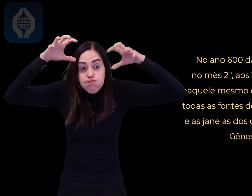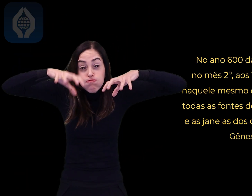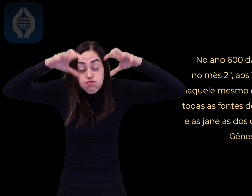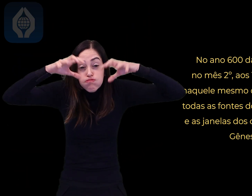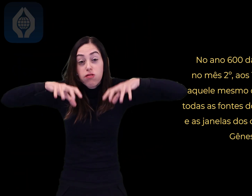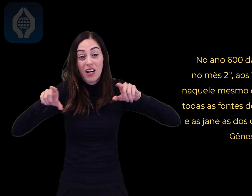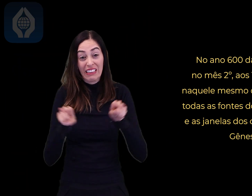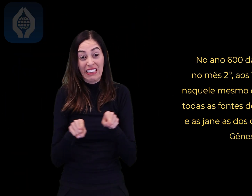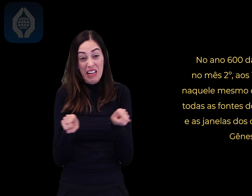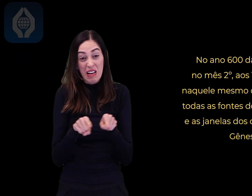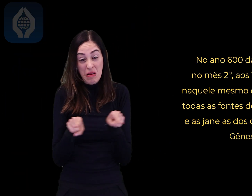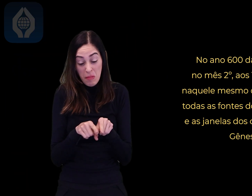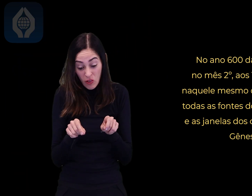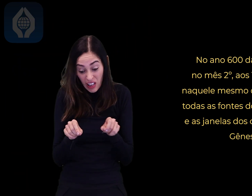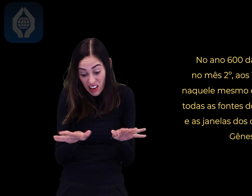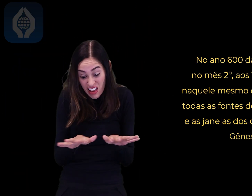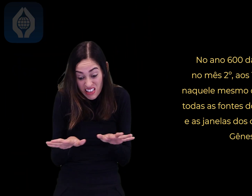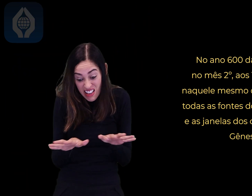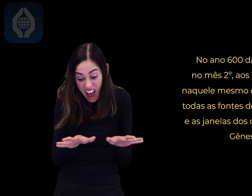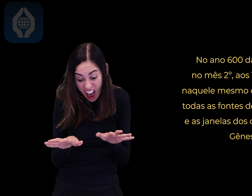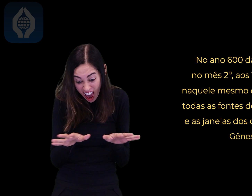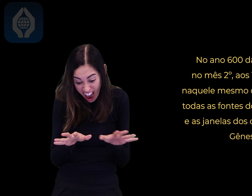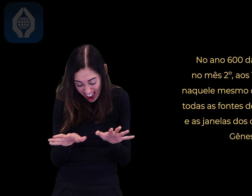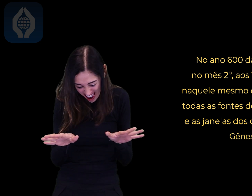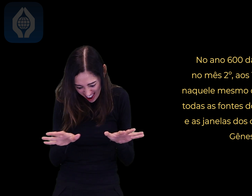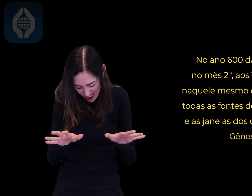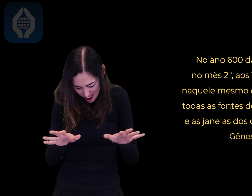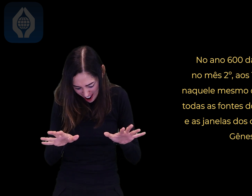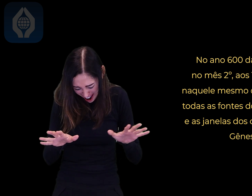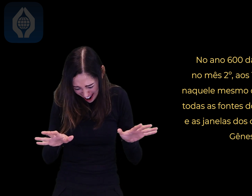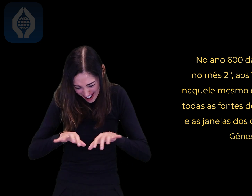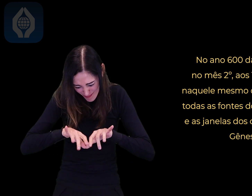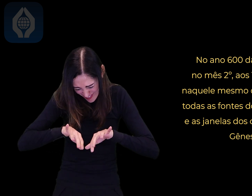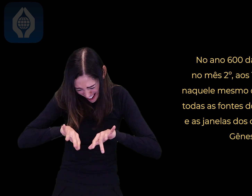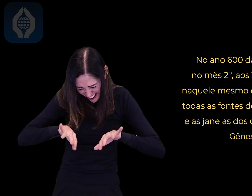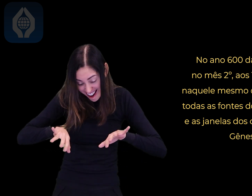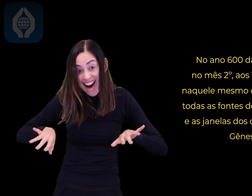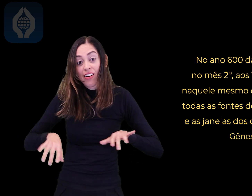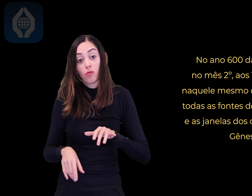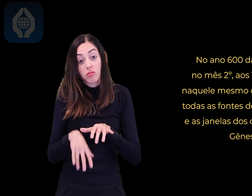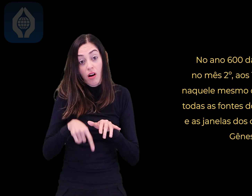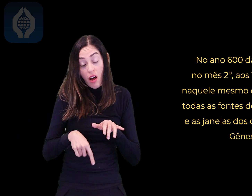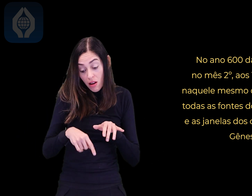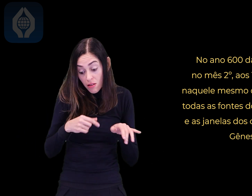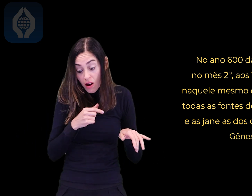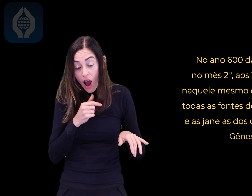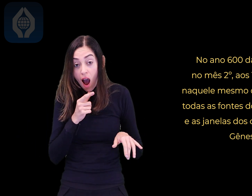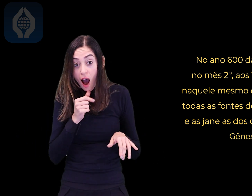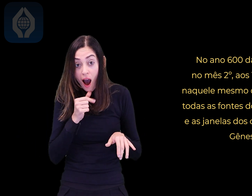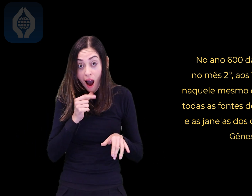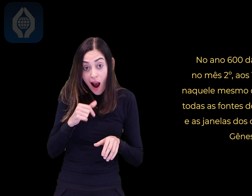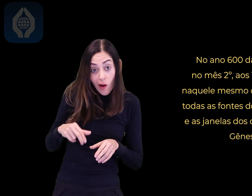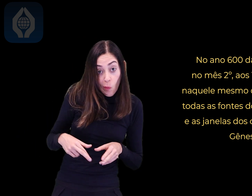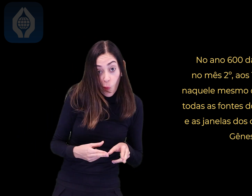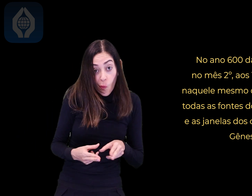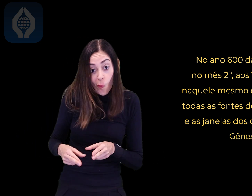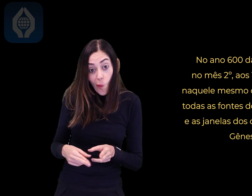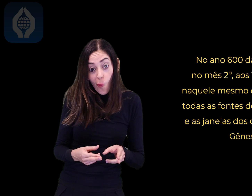no subsolo. Originalmente, os rios e córregos da terra eram provavelmente alimentados da água vinda de reservatórios e